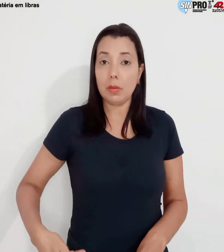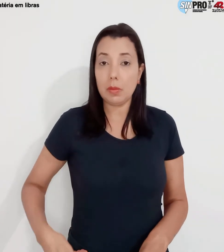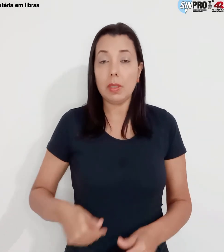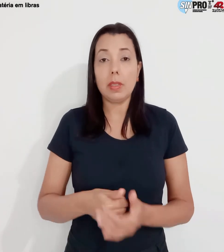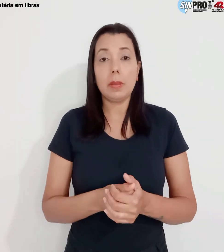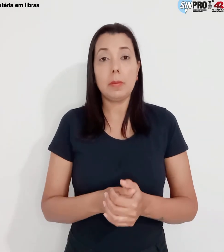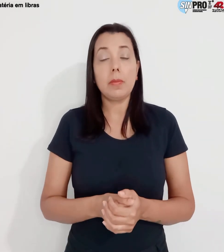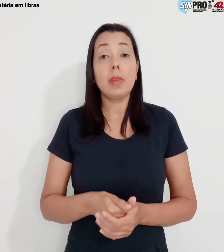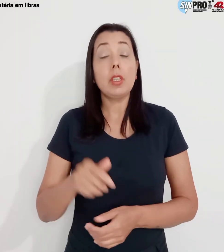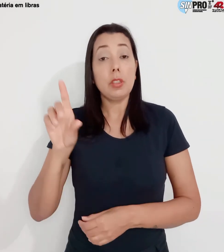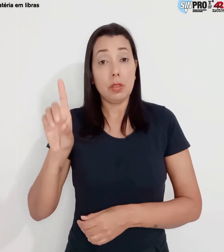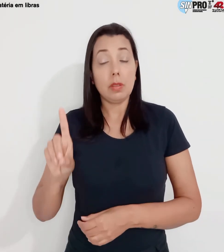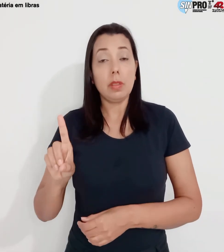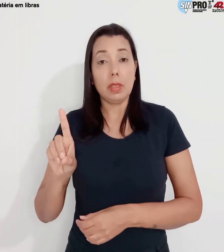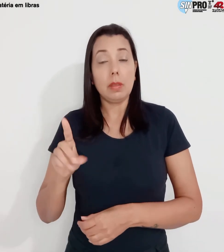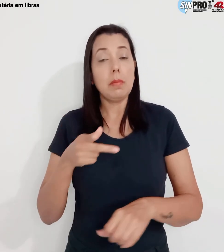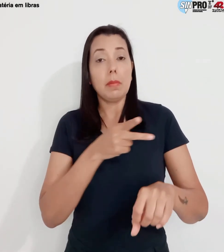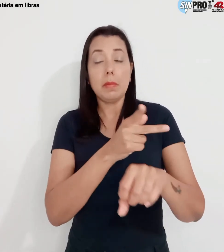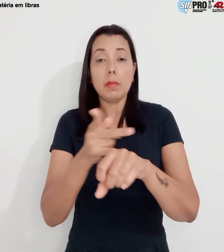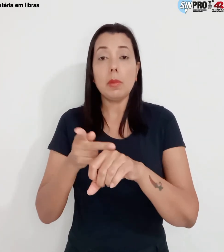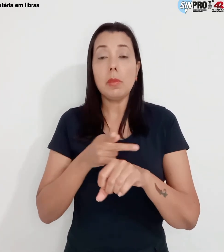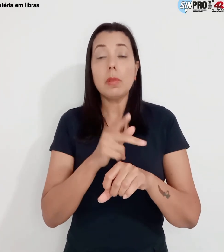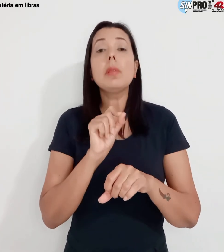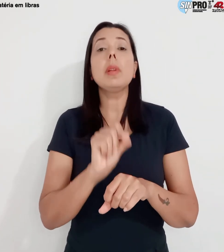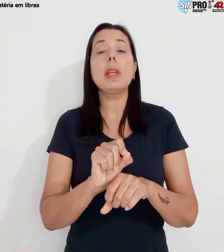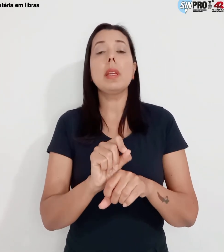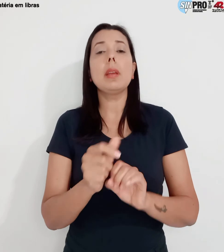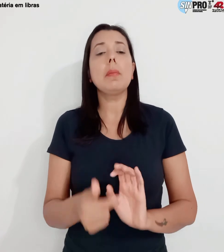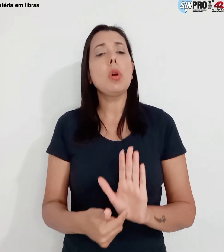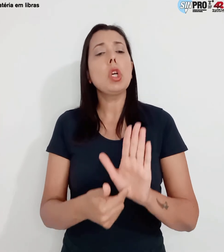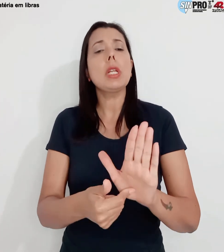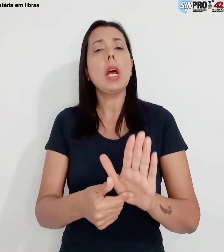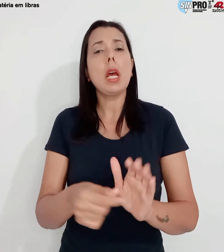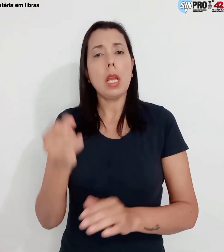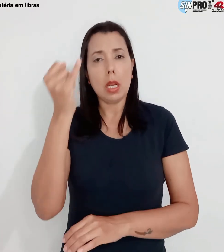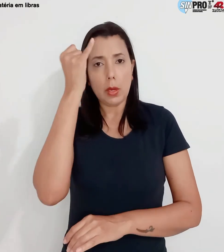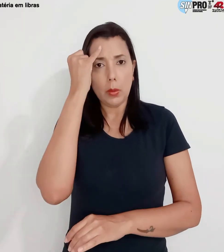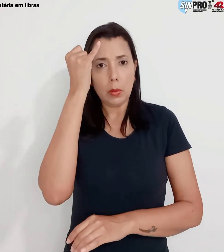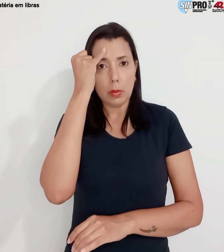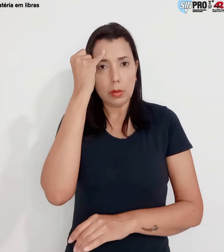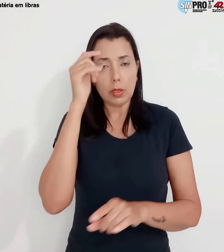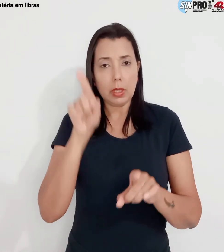governos de extrema-direita buscam para impor ideologias e